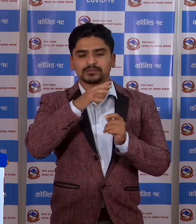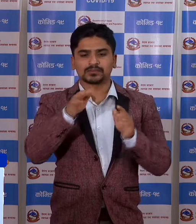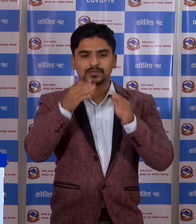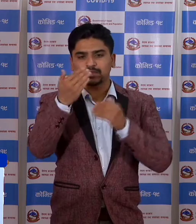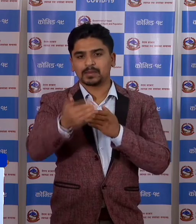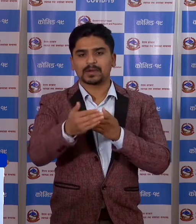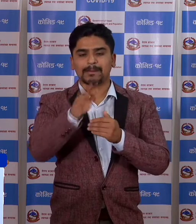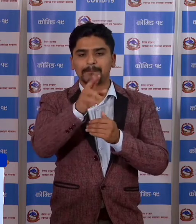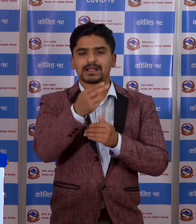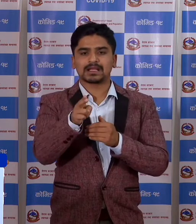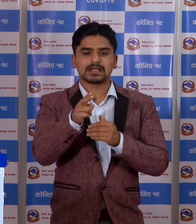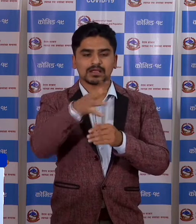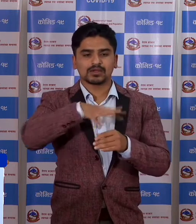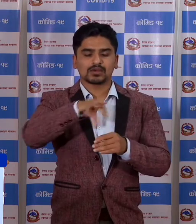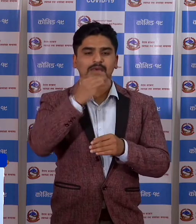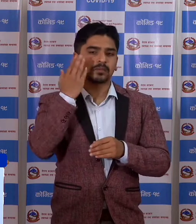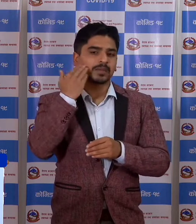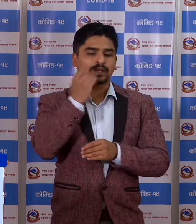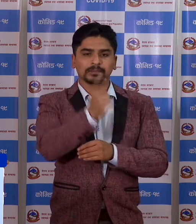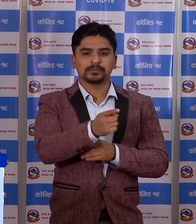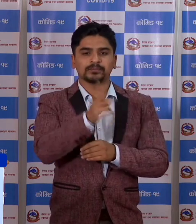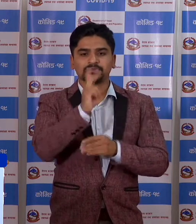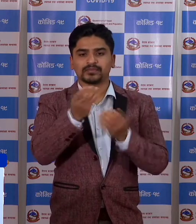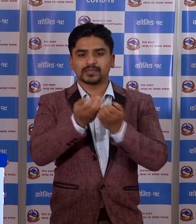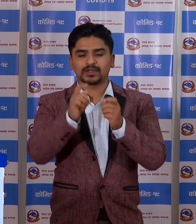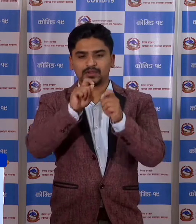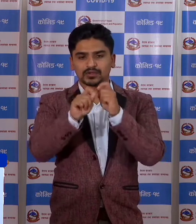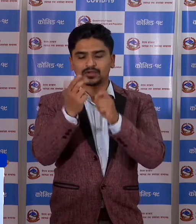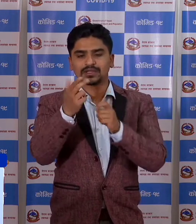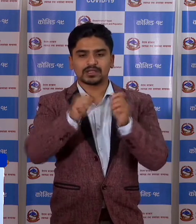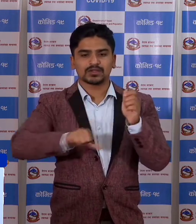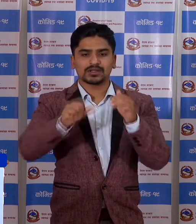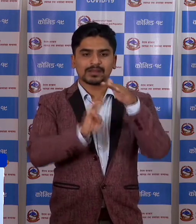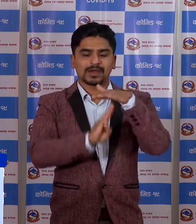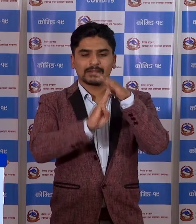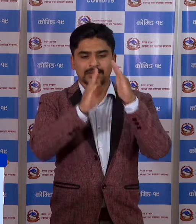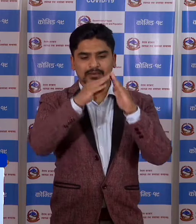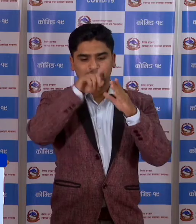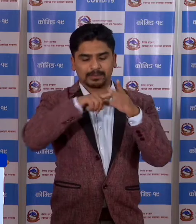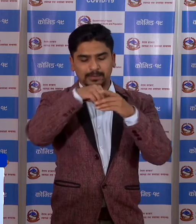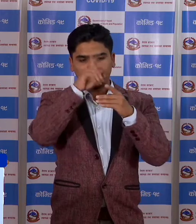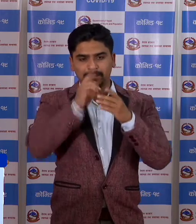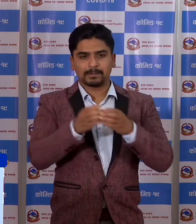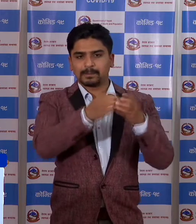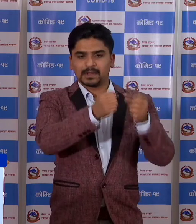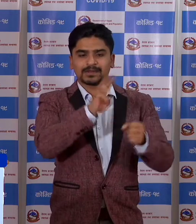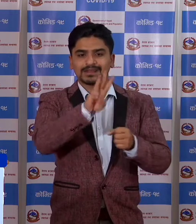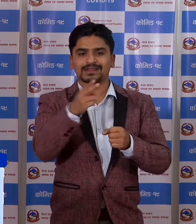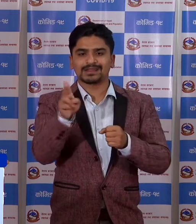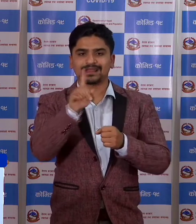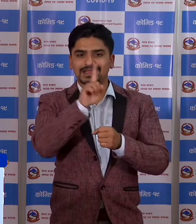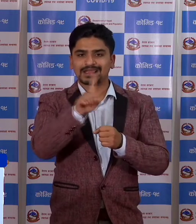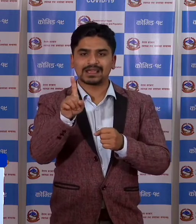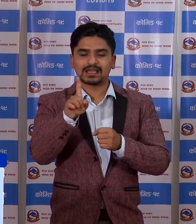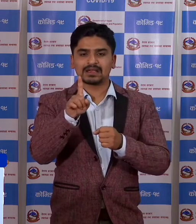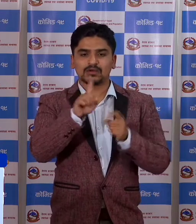सम्म का 5 जना सबै महिला हुनुहुन्छ। त्यसैगरी सर्लाही जनता मावि का क्वारेन्टाइन में रहकर 33 जना 11